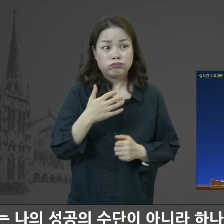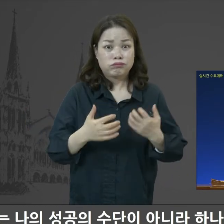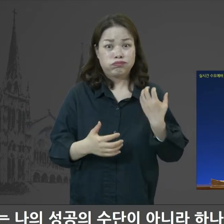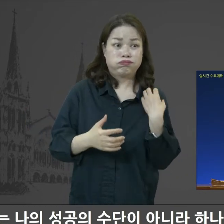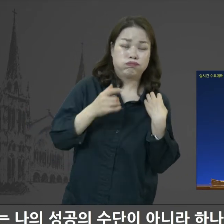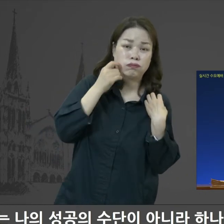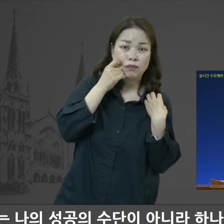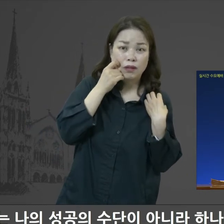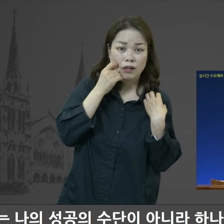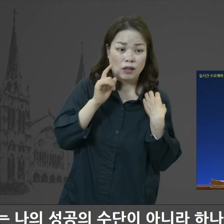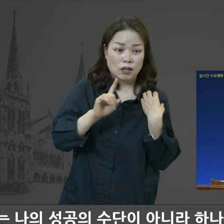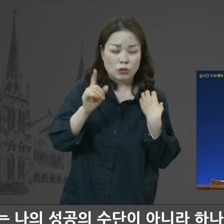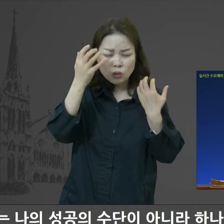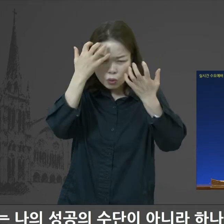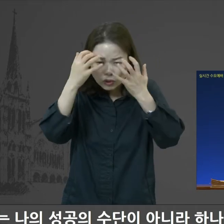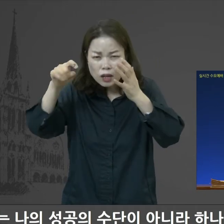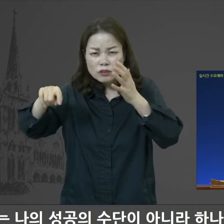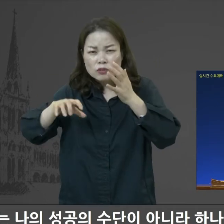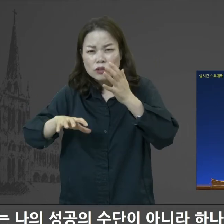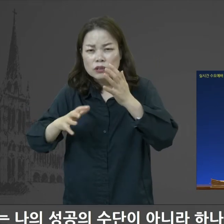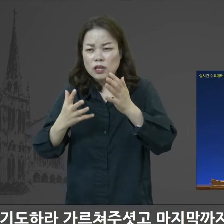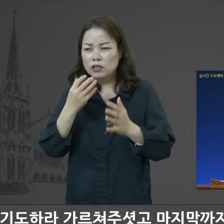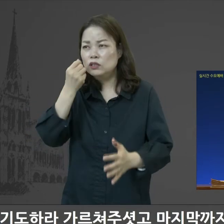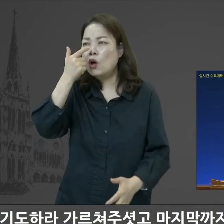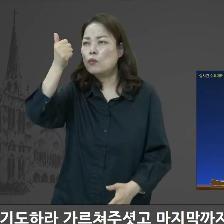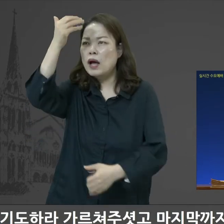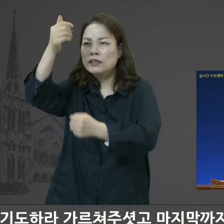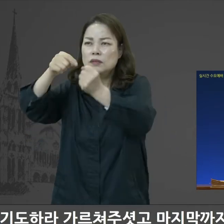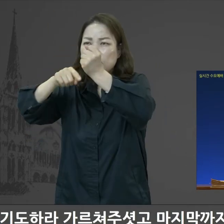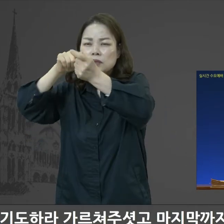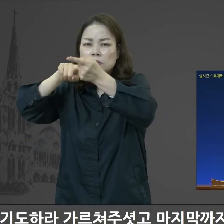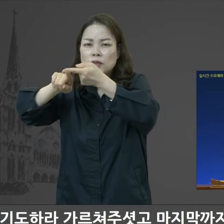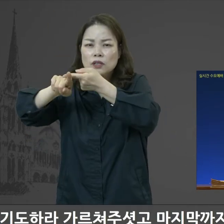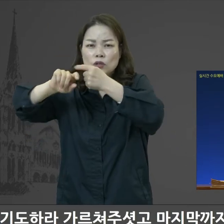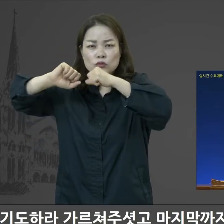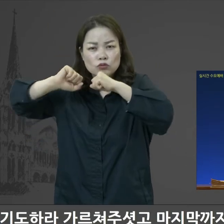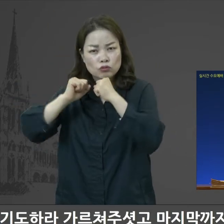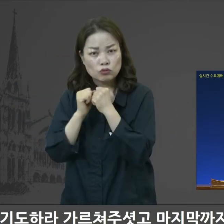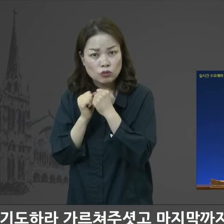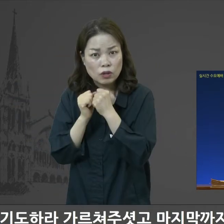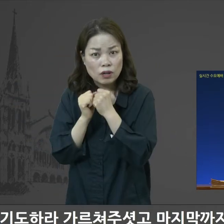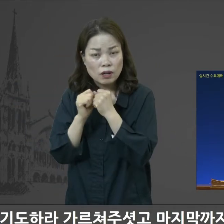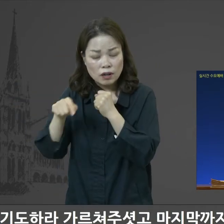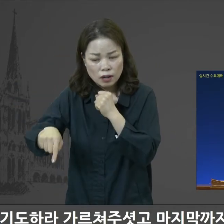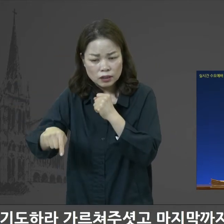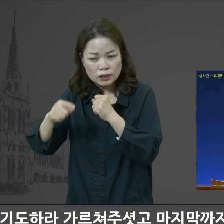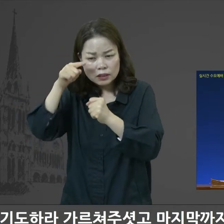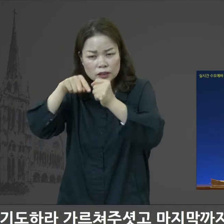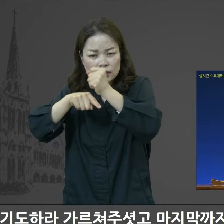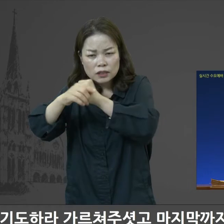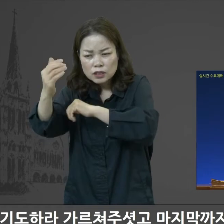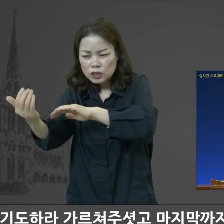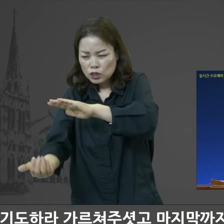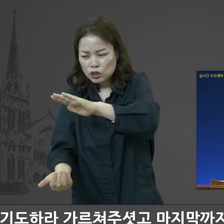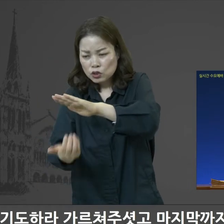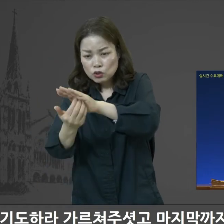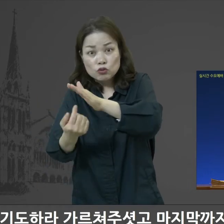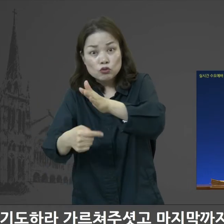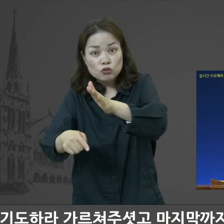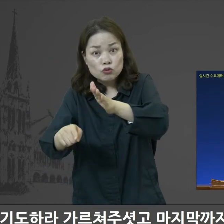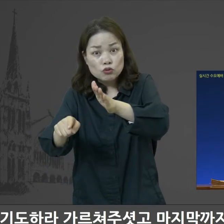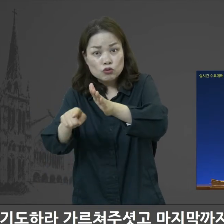고난, 그 고난 속에서도 성부 하나님의 말씀을 듣는 것, 그 하나님의 뜻을 이루기 위해서